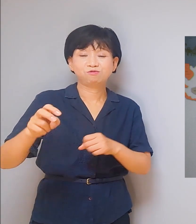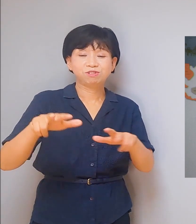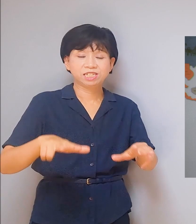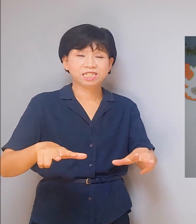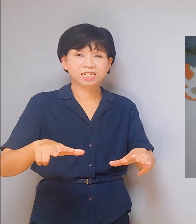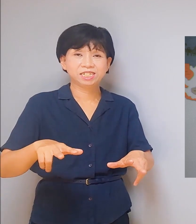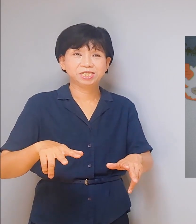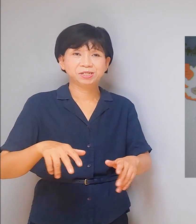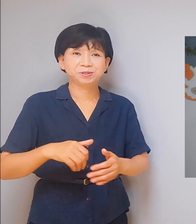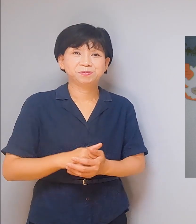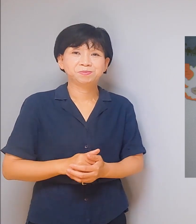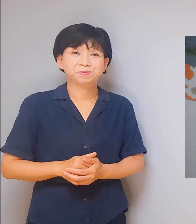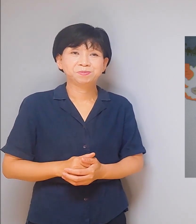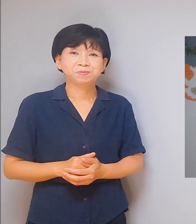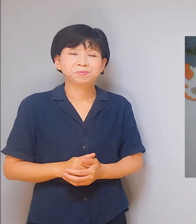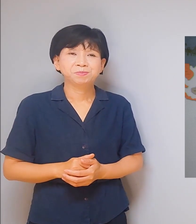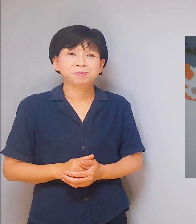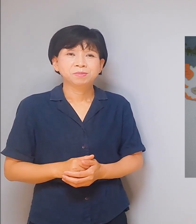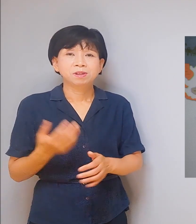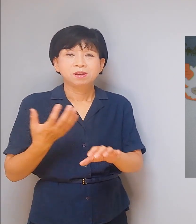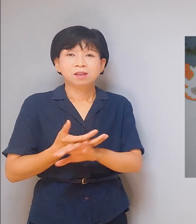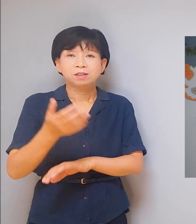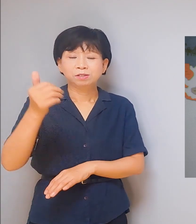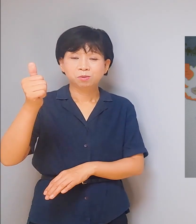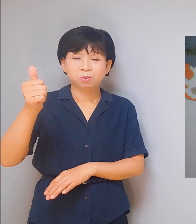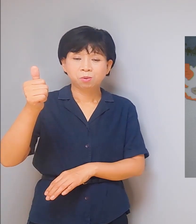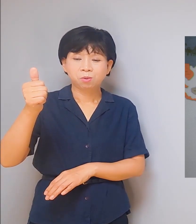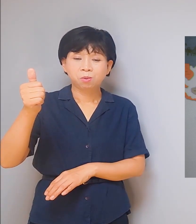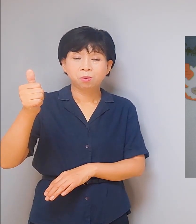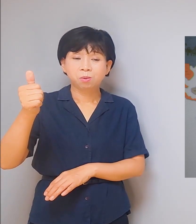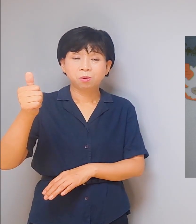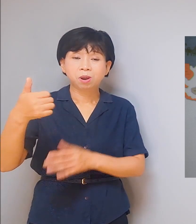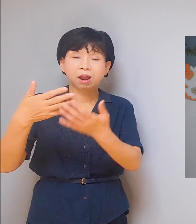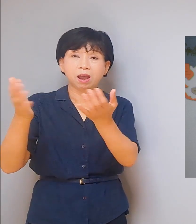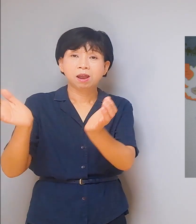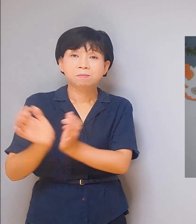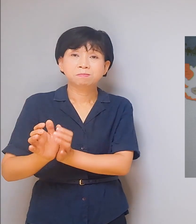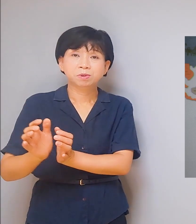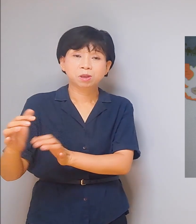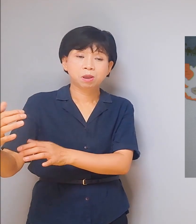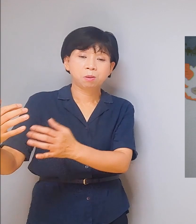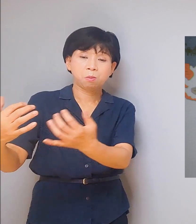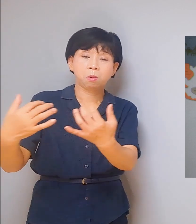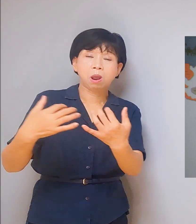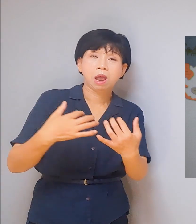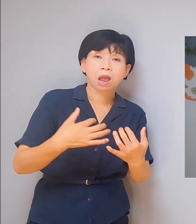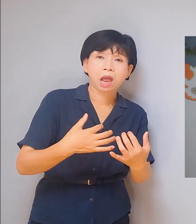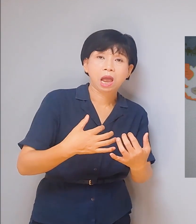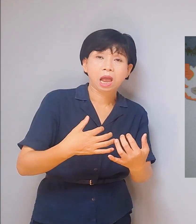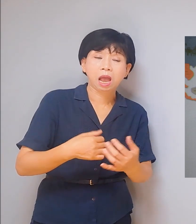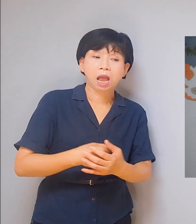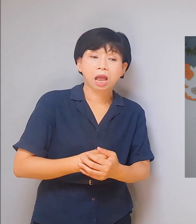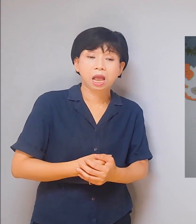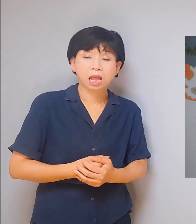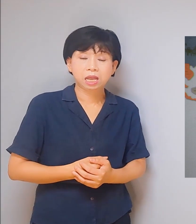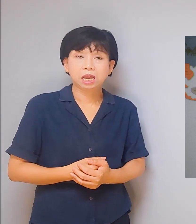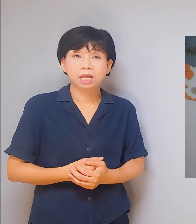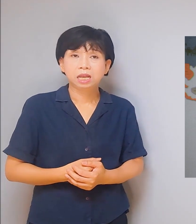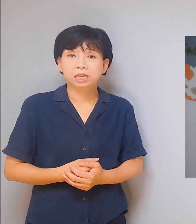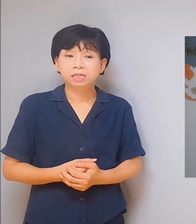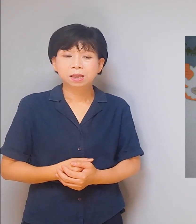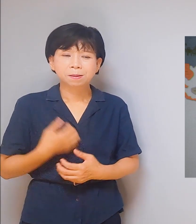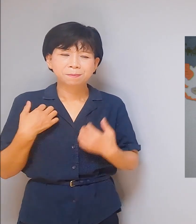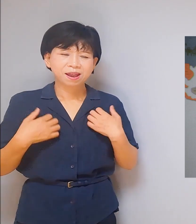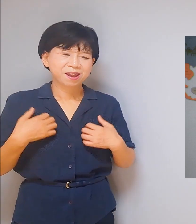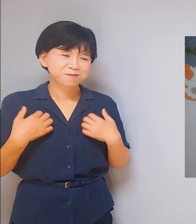이 야곱에게 오는 사람들이 있었어요. 야곱을 반갑게 맞이해 주려고 무슨 사신단을 몇 명 데리고 오는